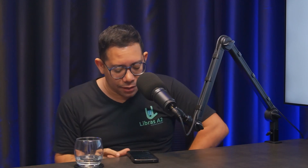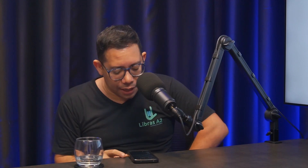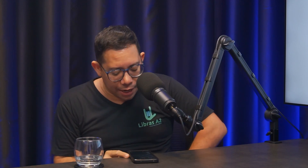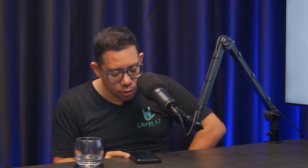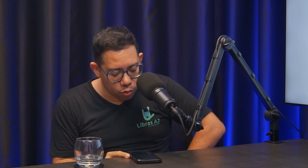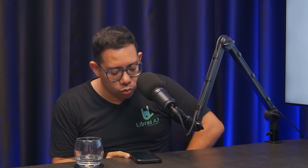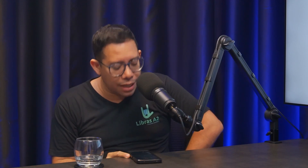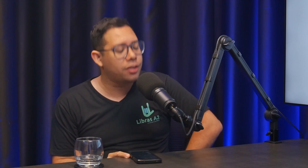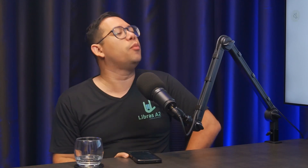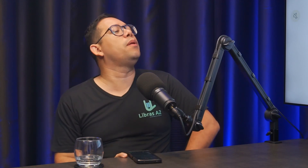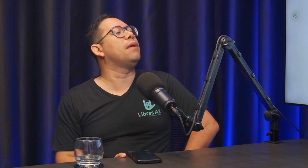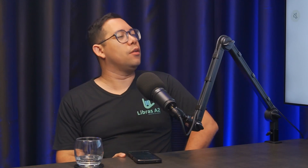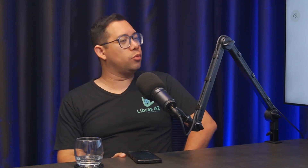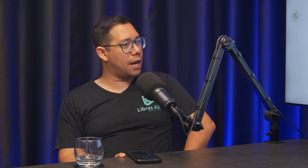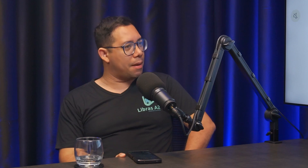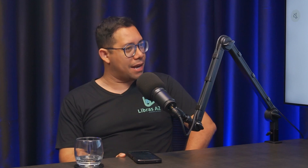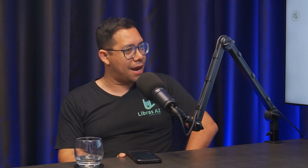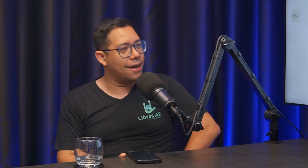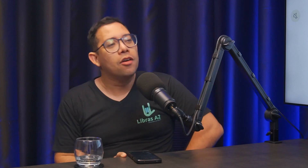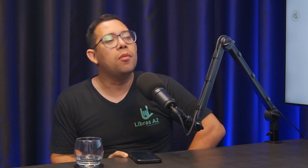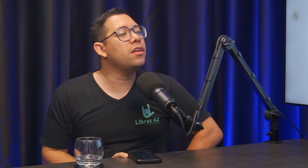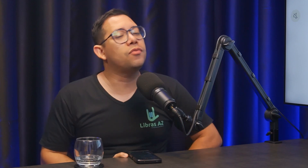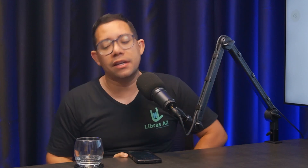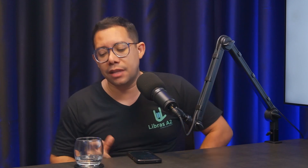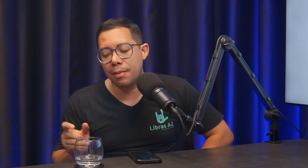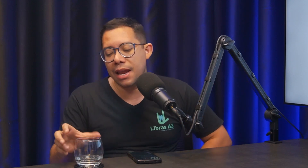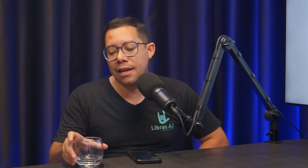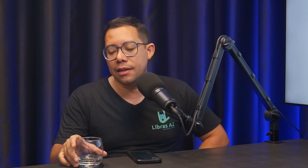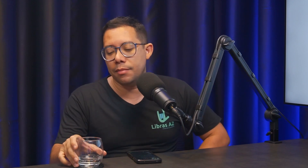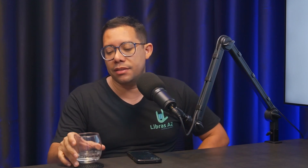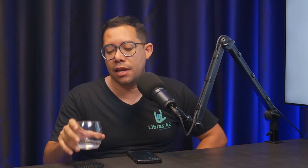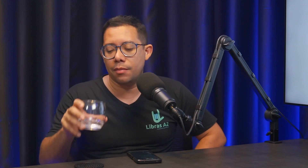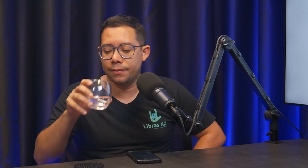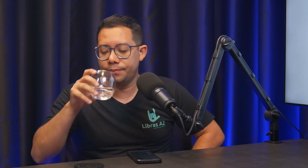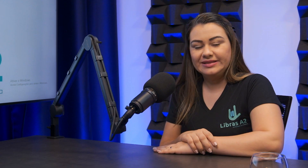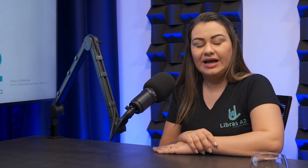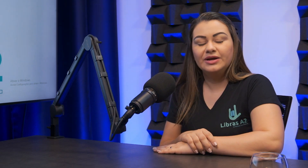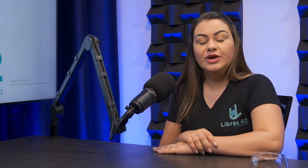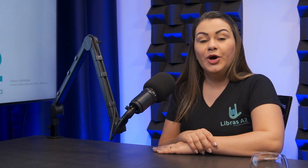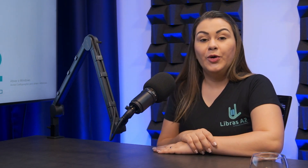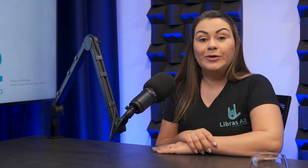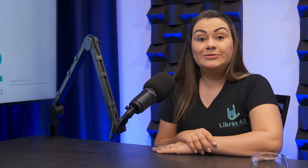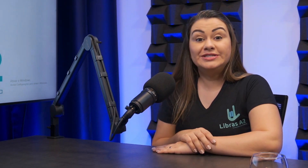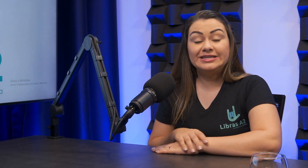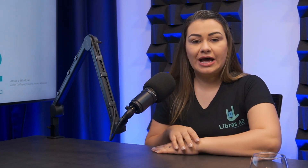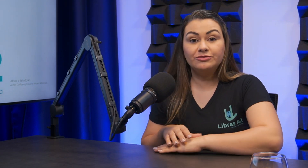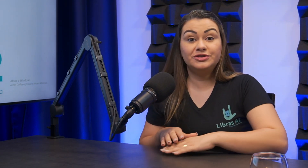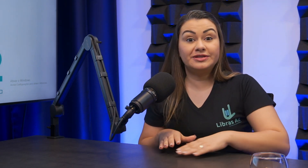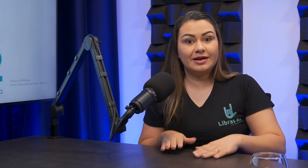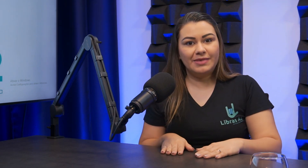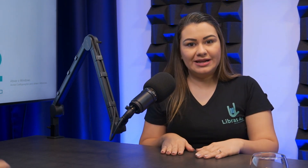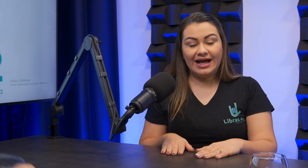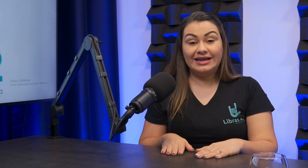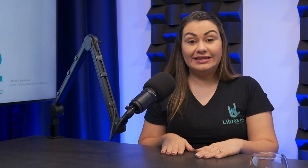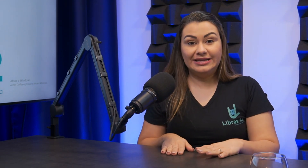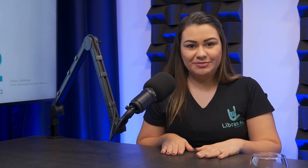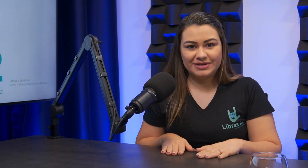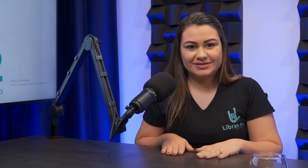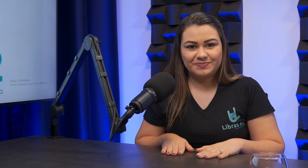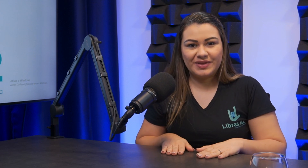aí o 11º, trabalhar. Como a gente faz trabalhar em Libras, Kerma? O sinal de trabalhar em Libras,